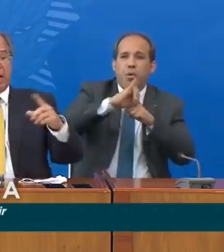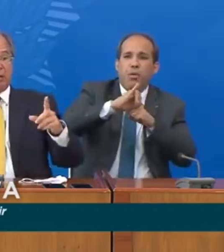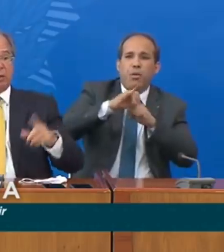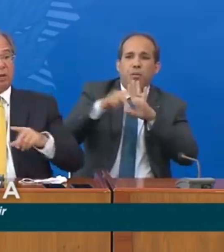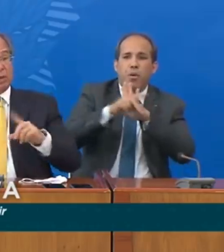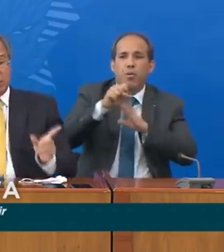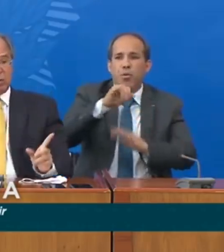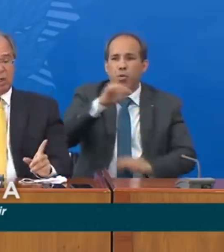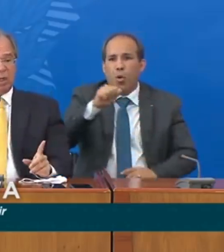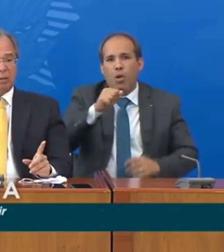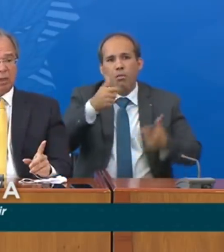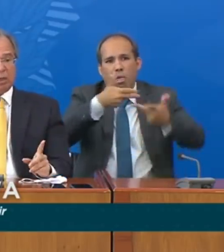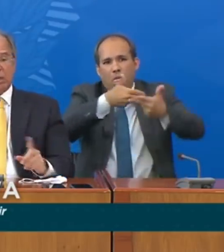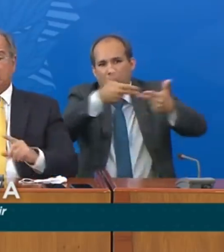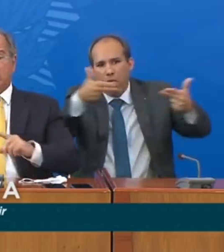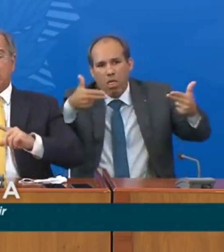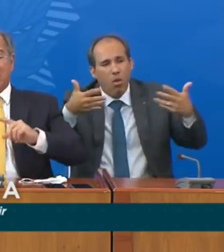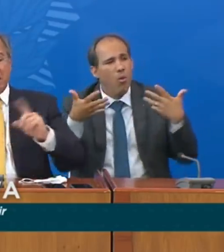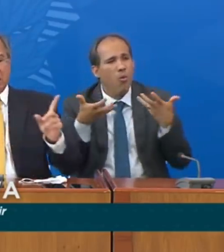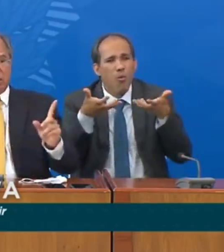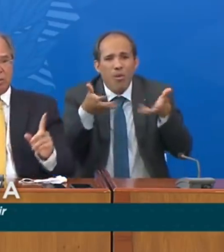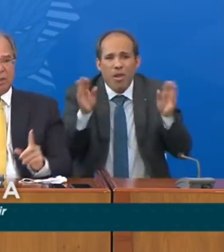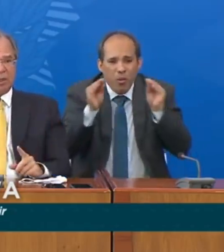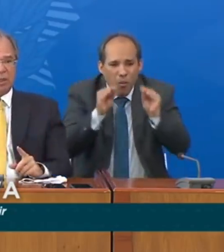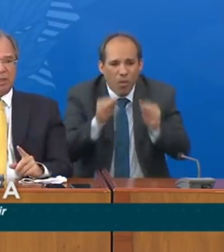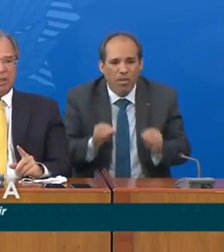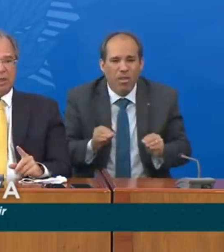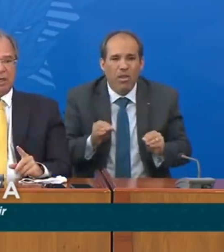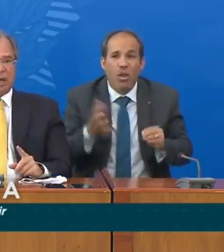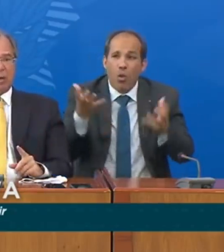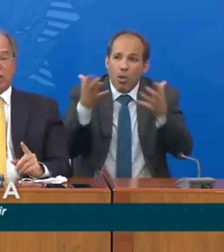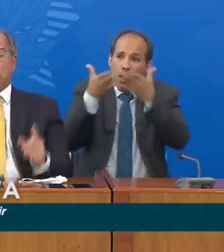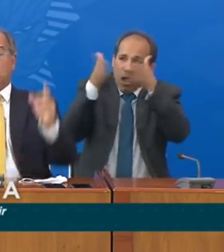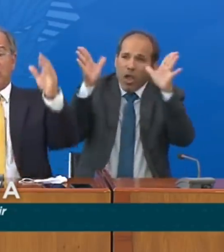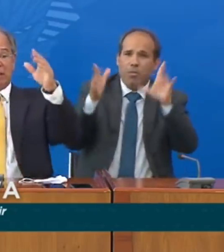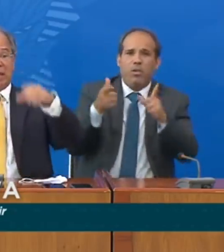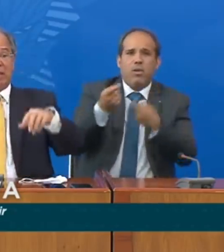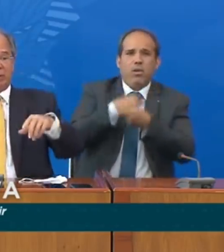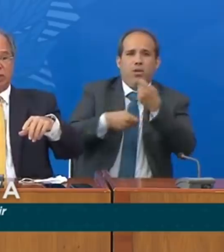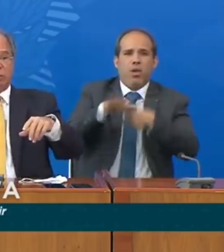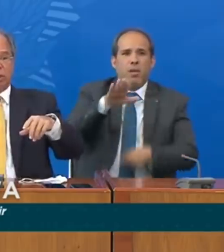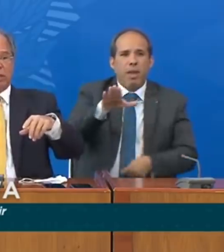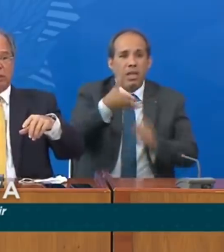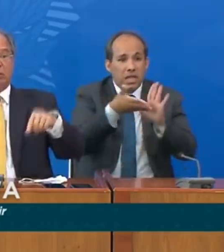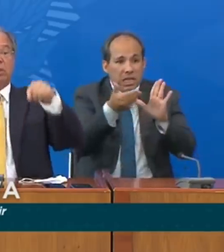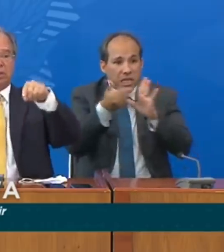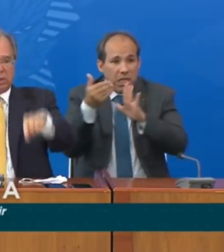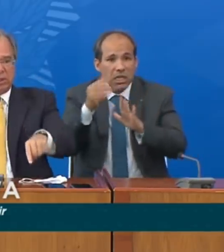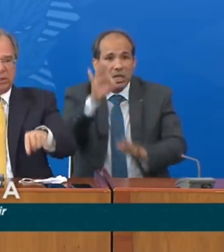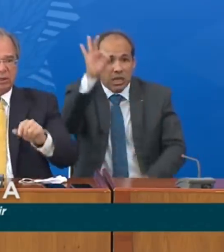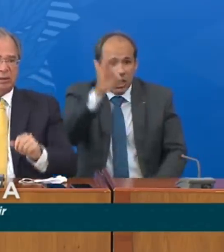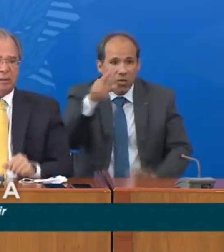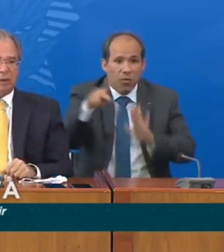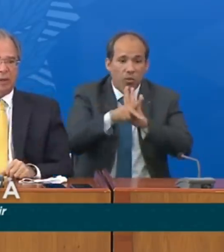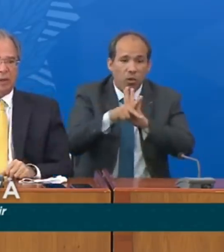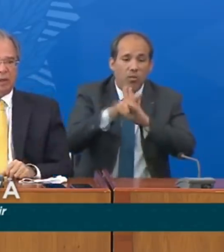preço interno e tal. Não, porque nós queremos abrir a economia. Agora, derrubar as tarifas de importação,